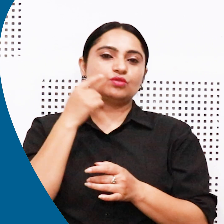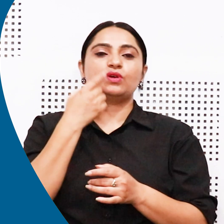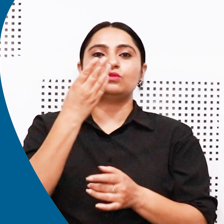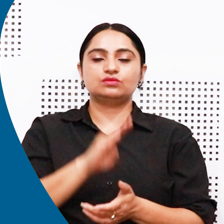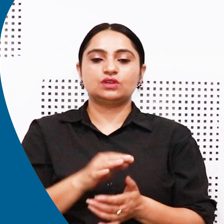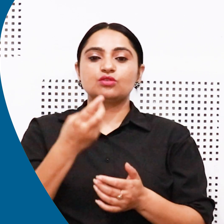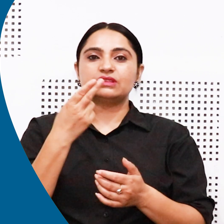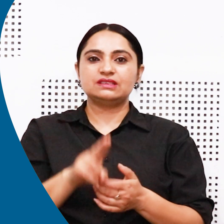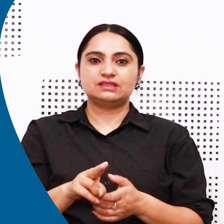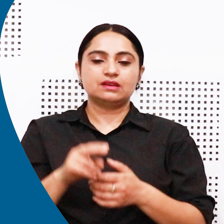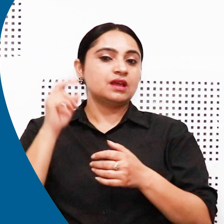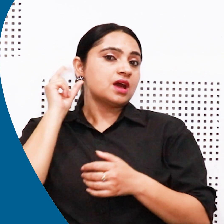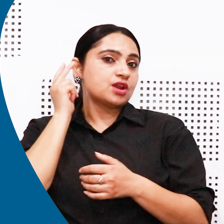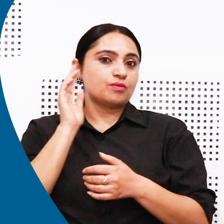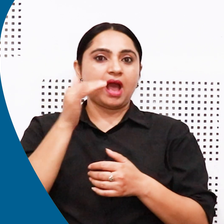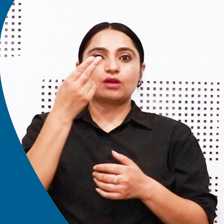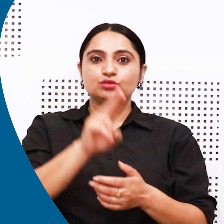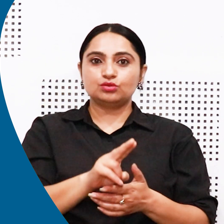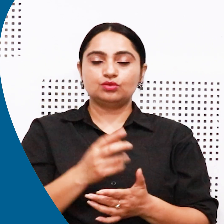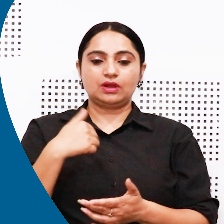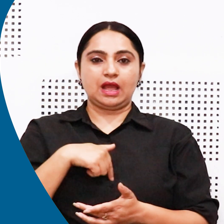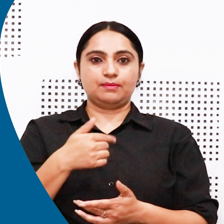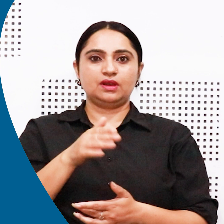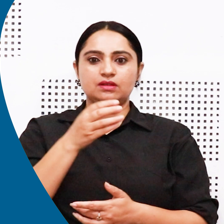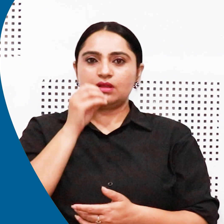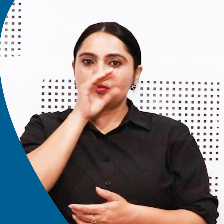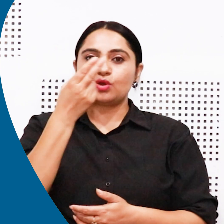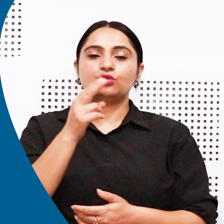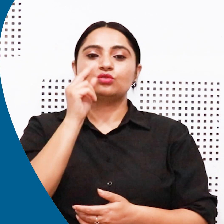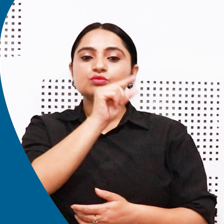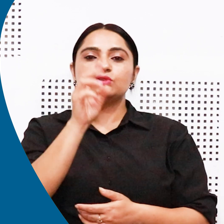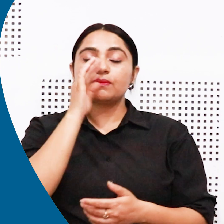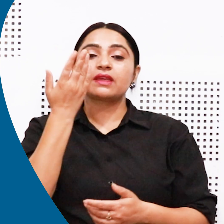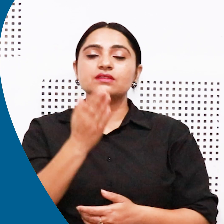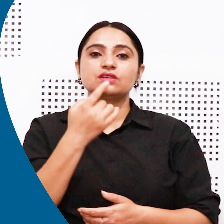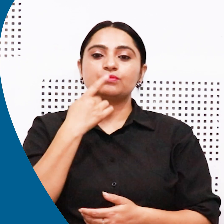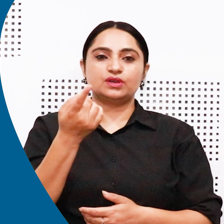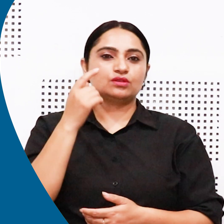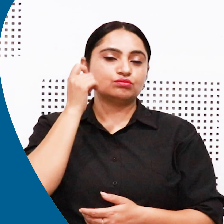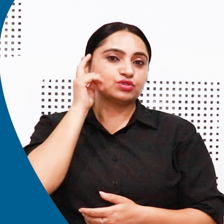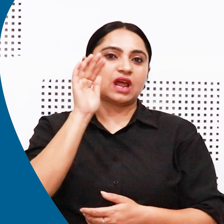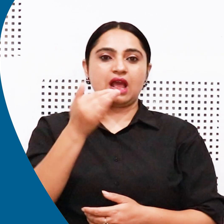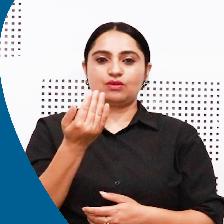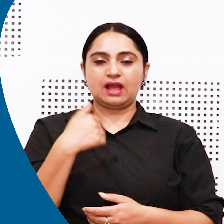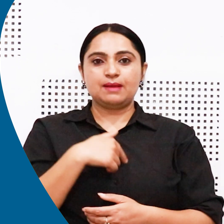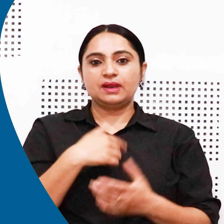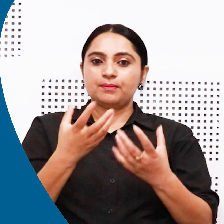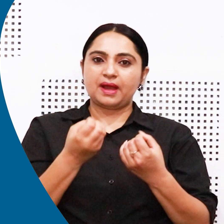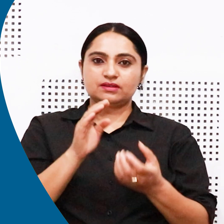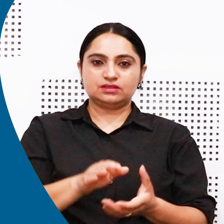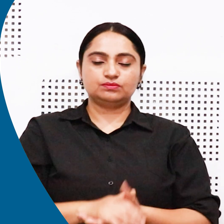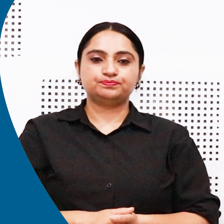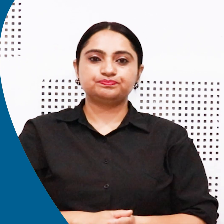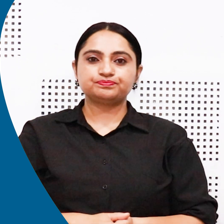र कतिपयले चाहिँ रेडियोमा यस्तो आएको थियो रे, हामीलाई भनेको थियो यस विषयमा के छ भनेर पनि बुझिदिनु भएको हामीले चाहिँ